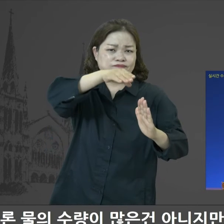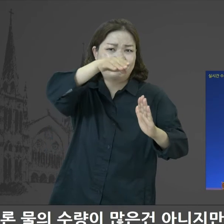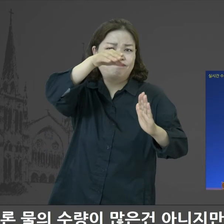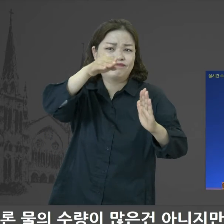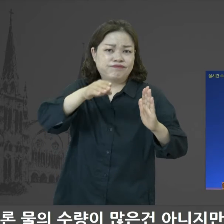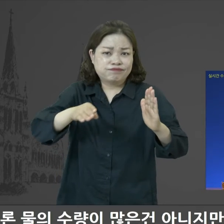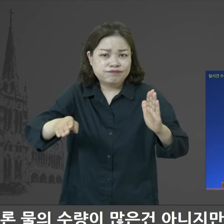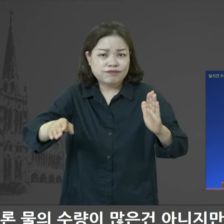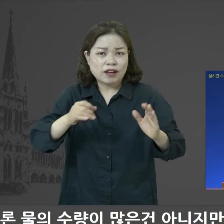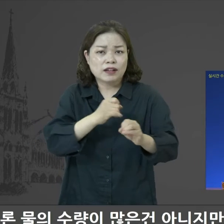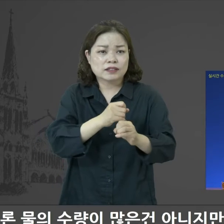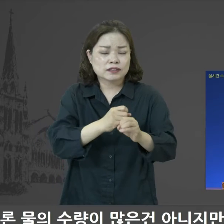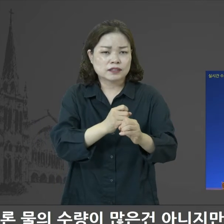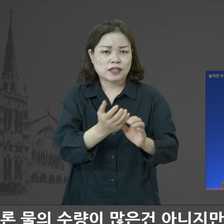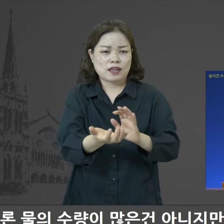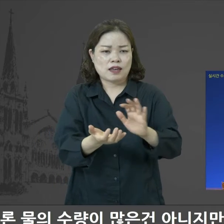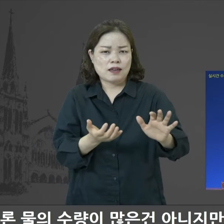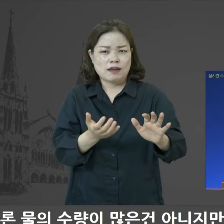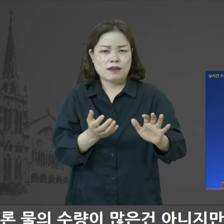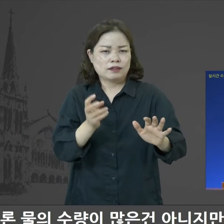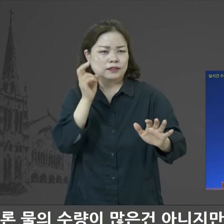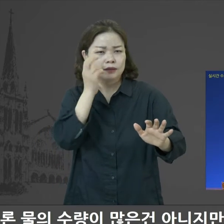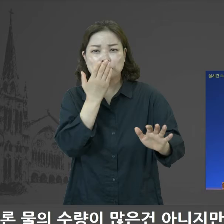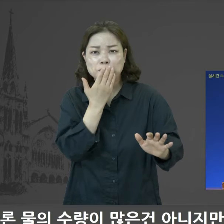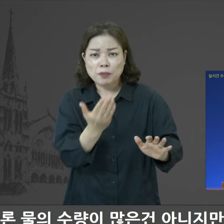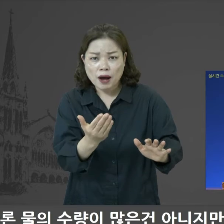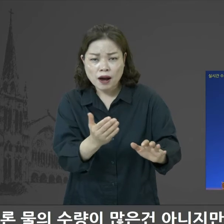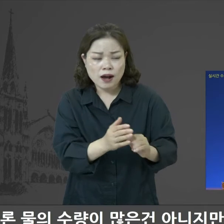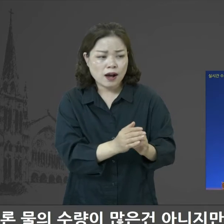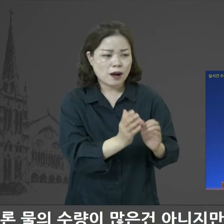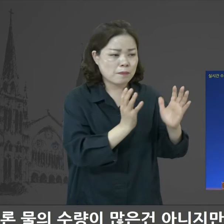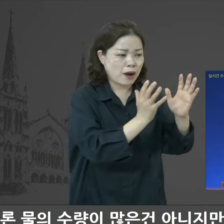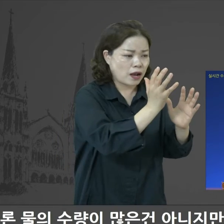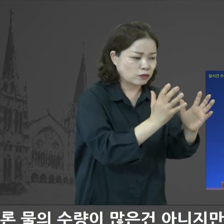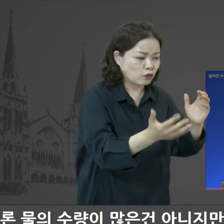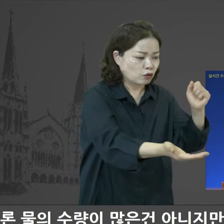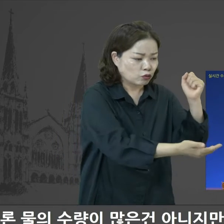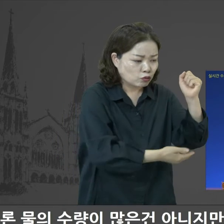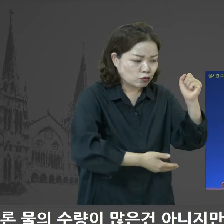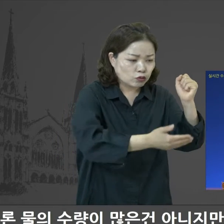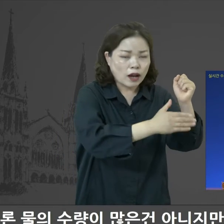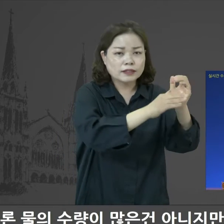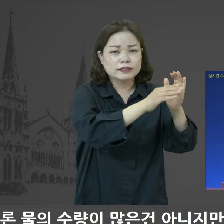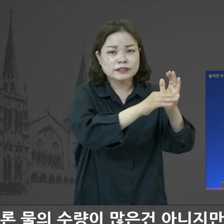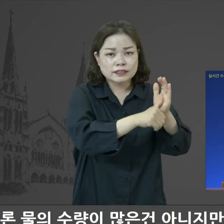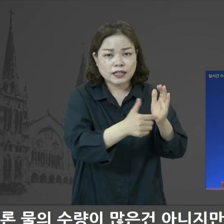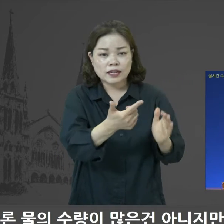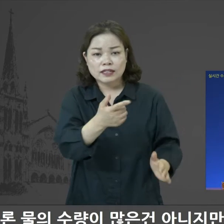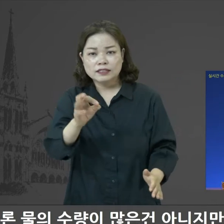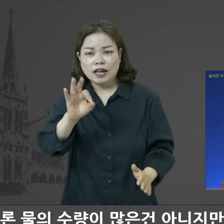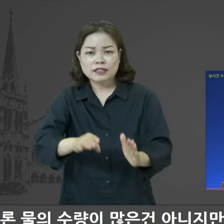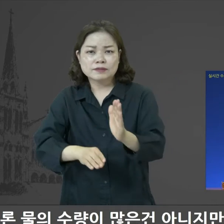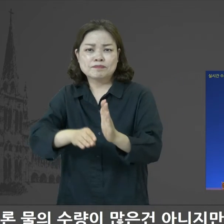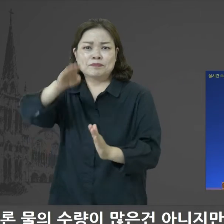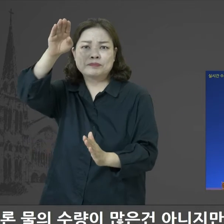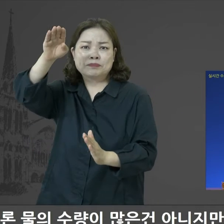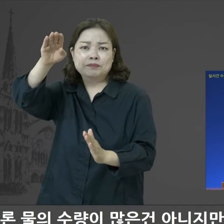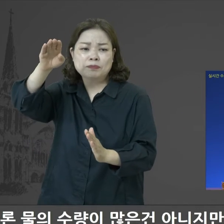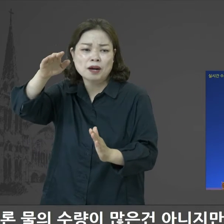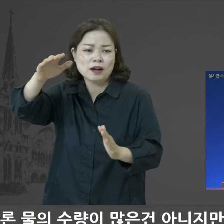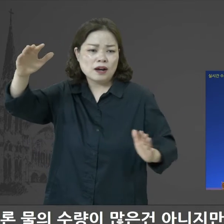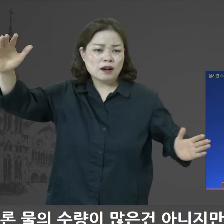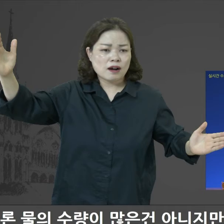시계처럼 예측 가능한 시기에 시작이 되었습니다. 그러니까 파종하고 수확하는 주기와 나일강의 범람이 기적적으로